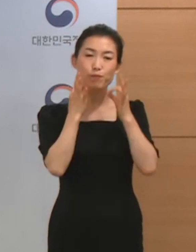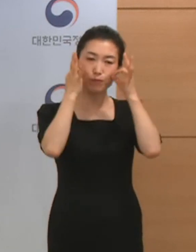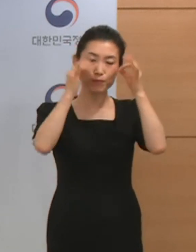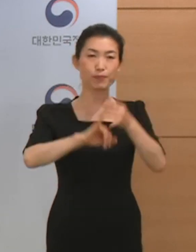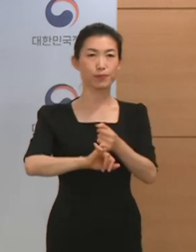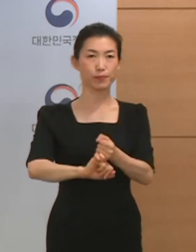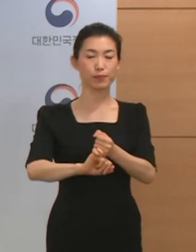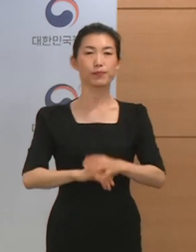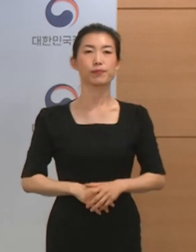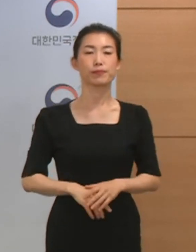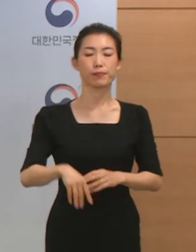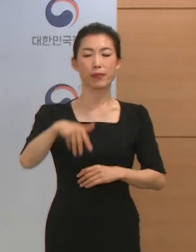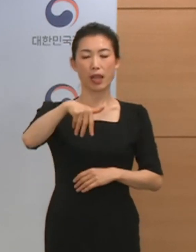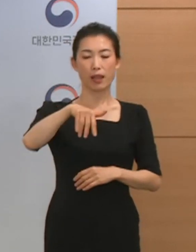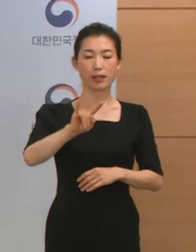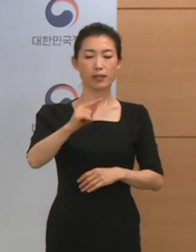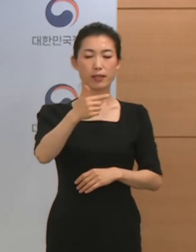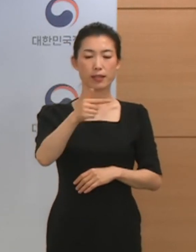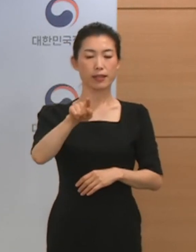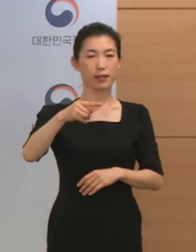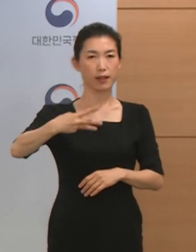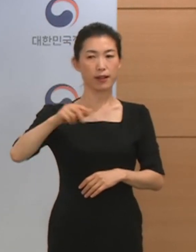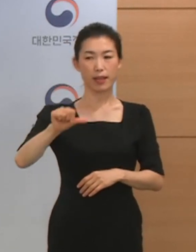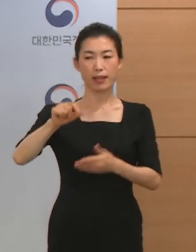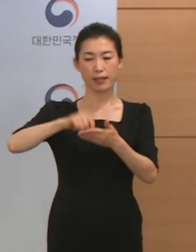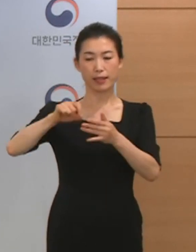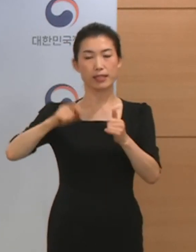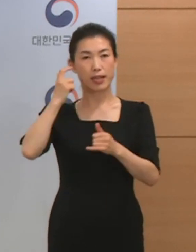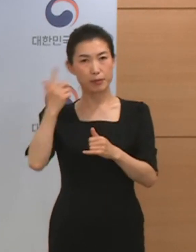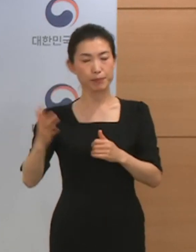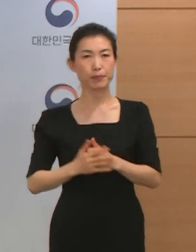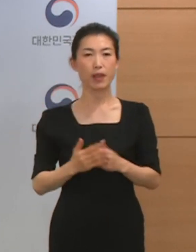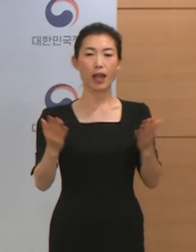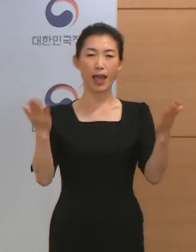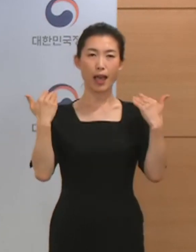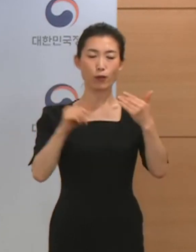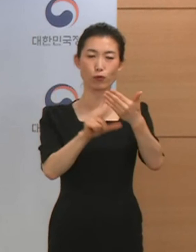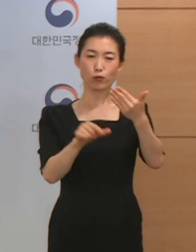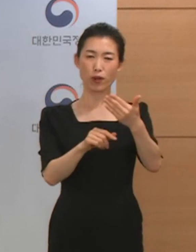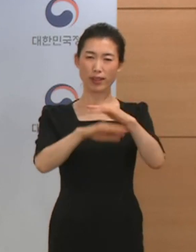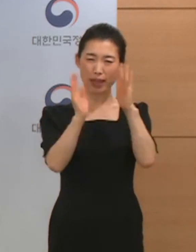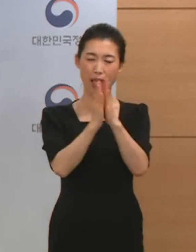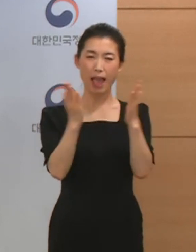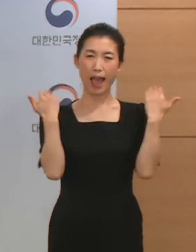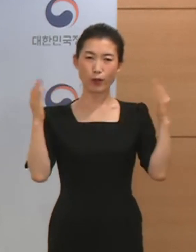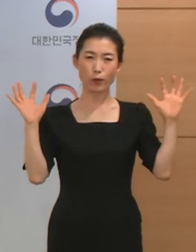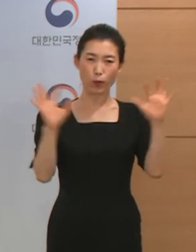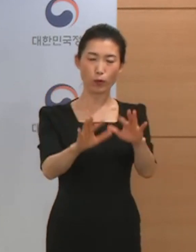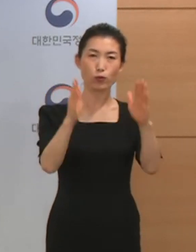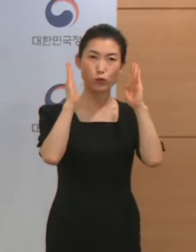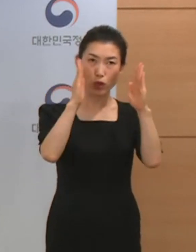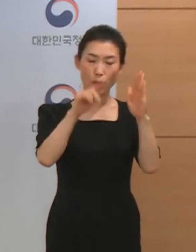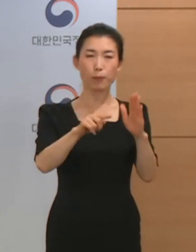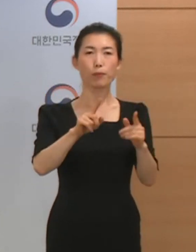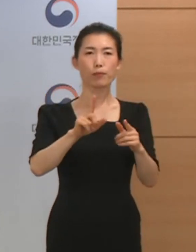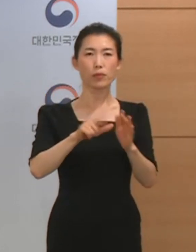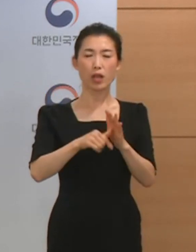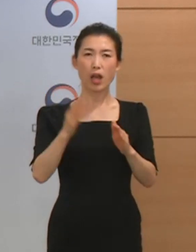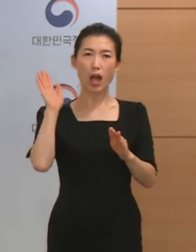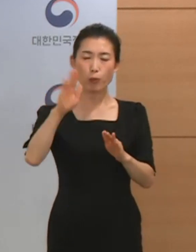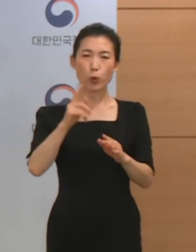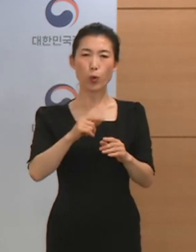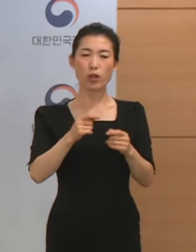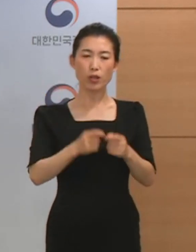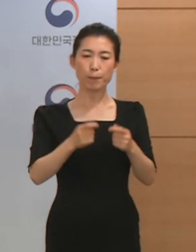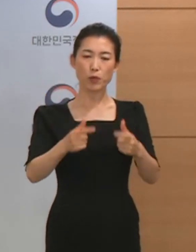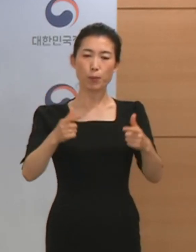네, 채널A 이다혜 기자님 질의입니다. 전면 등교와 관련한 답변에서 단계적으로 확대하는 쪽으로 계속